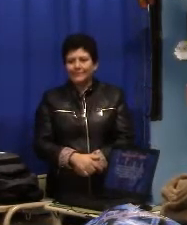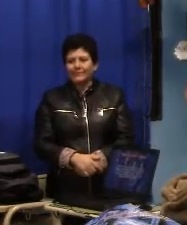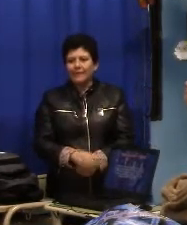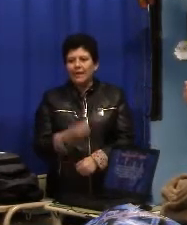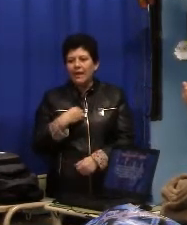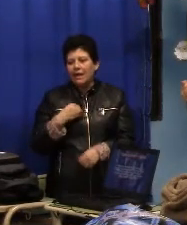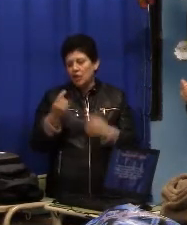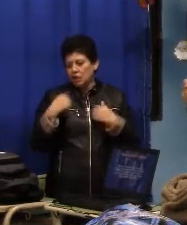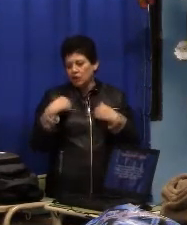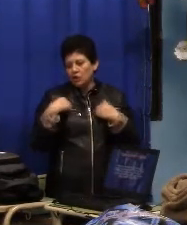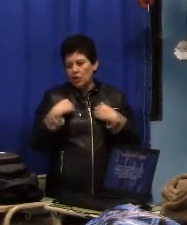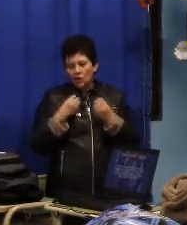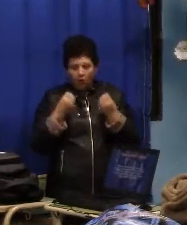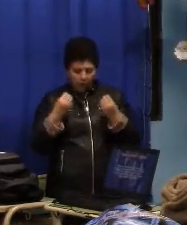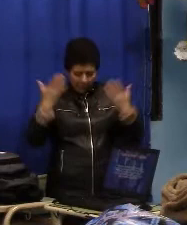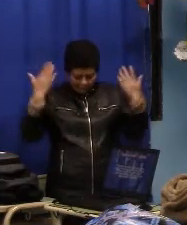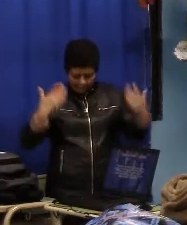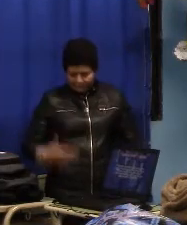¿cómo anda ella?